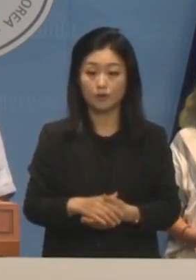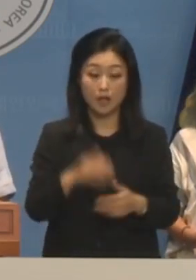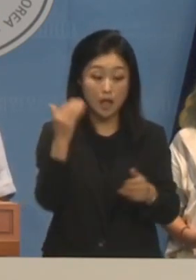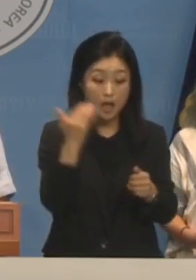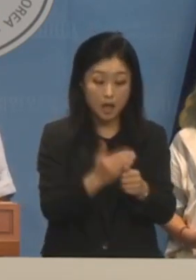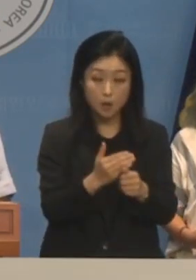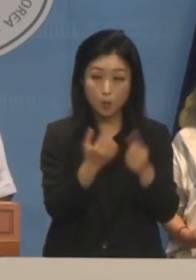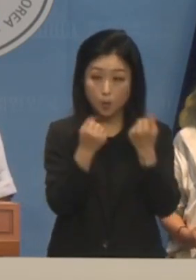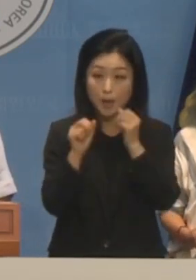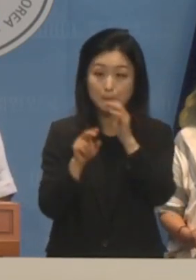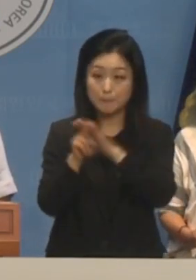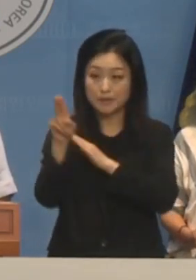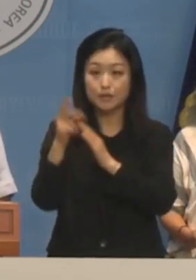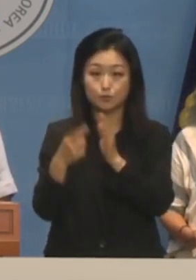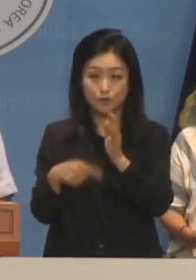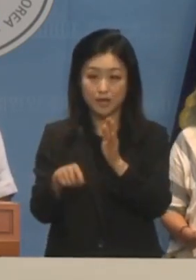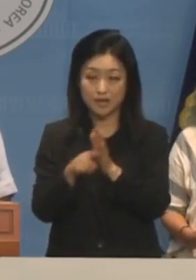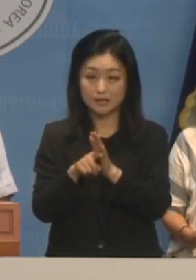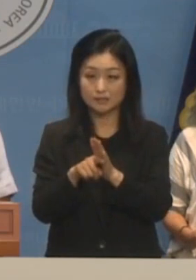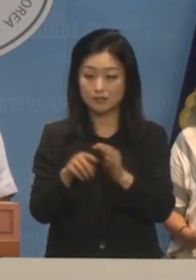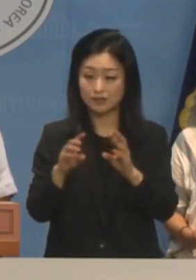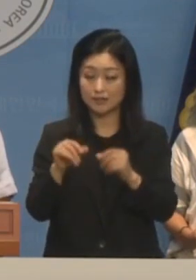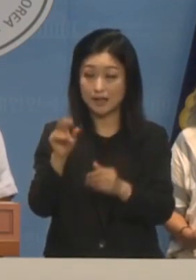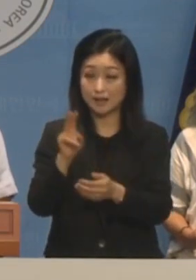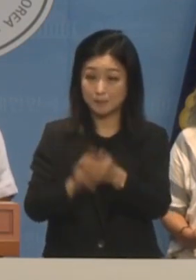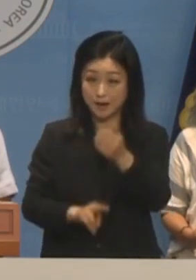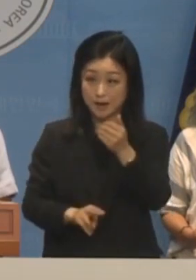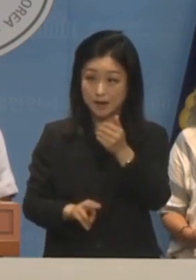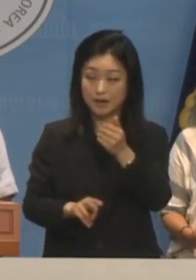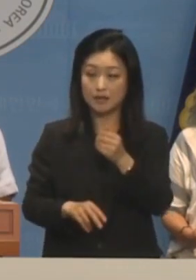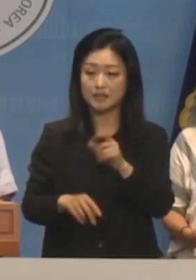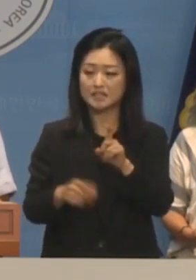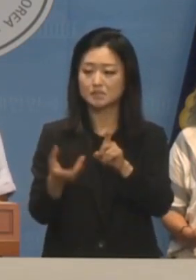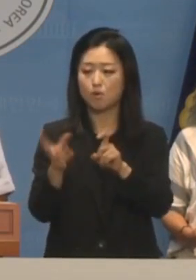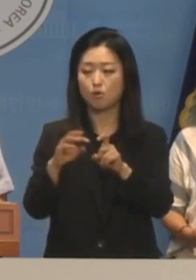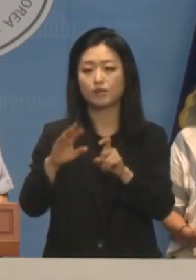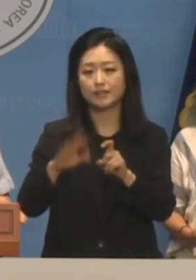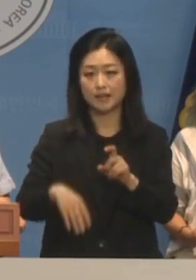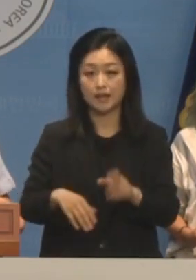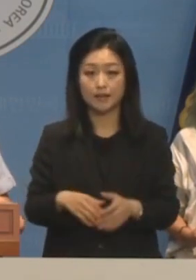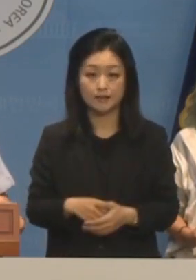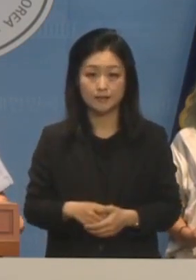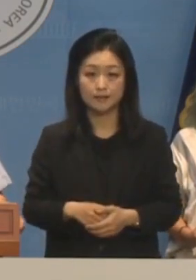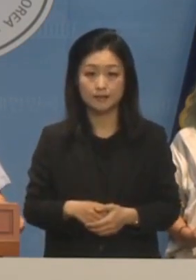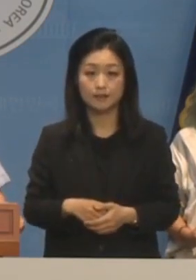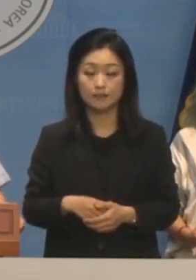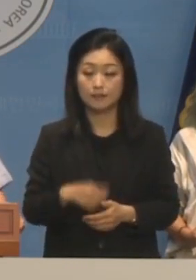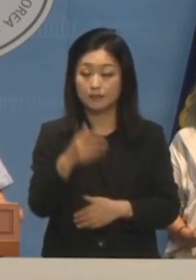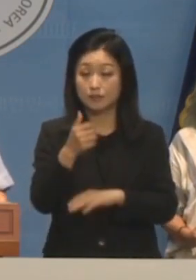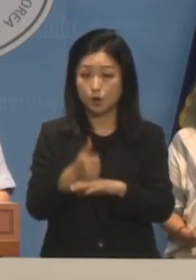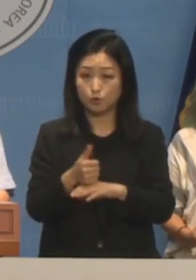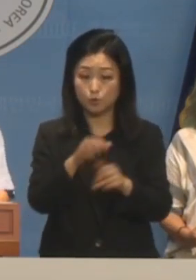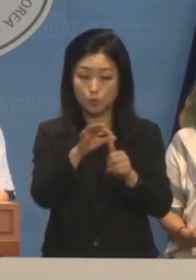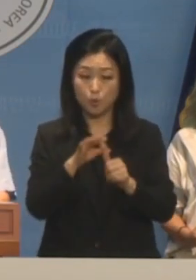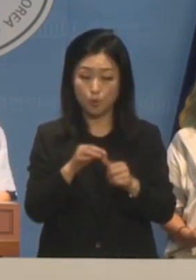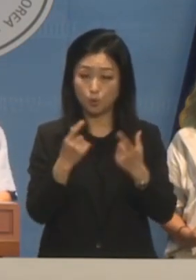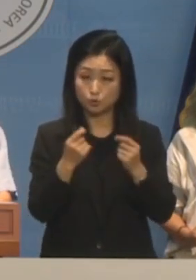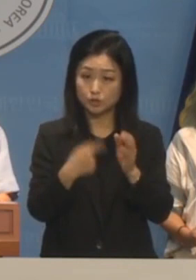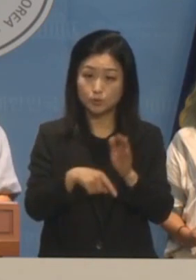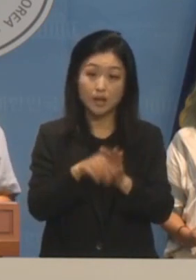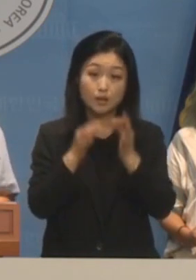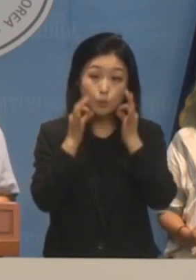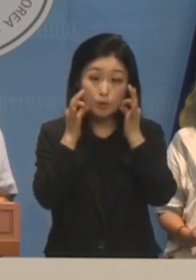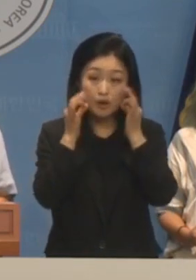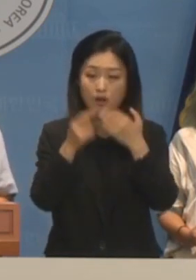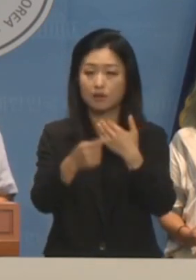회피를 위해서 매각한 자산은 10억 원도 되지 않았습니다. 결국 고용 유지를 위한 노력은